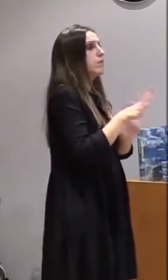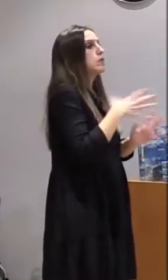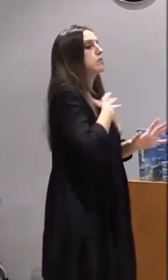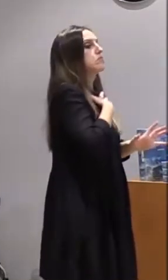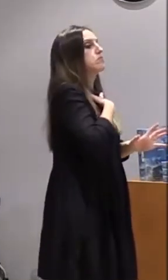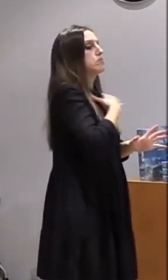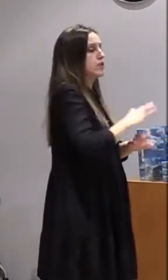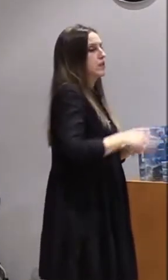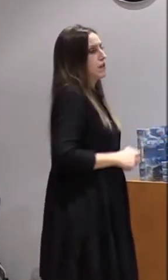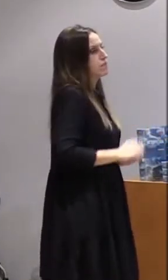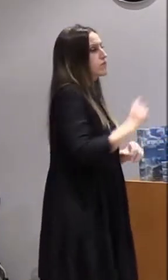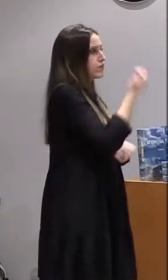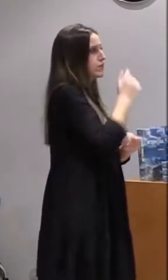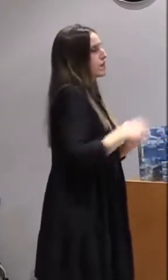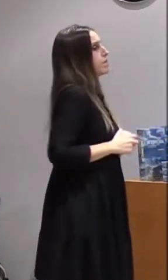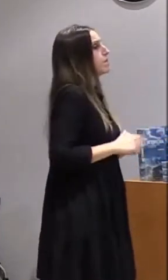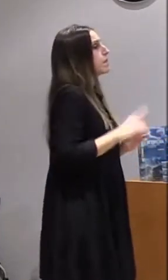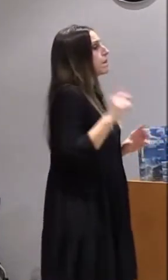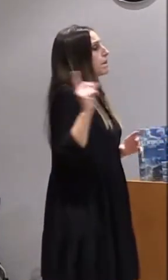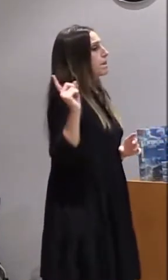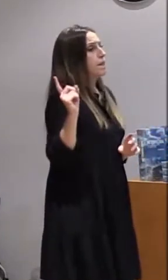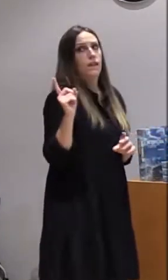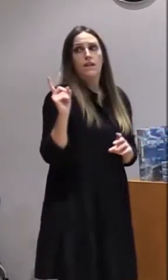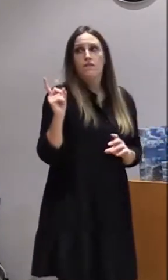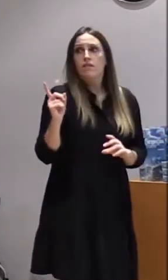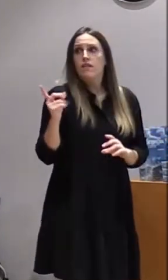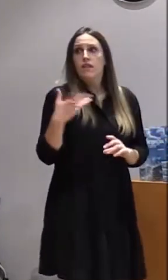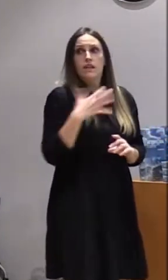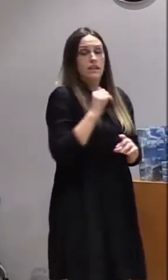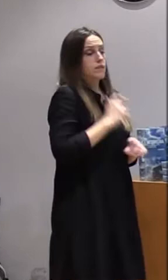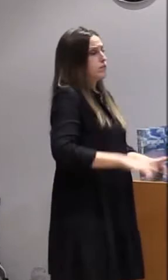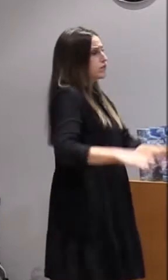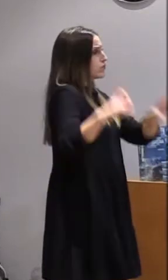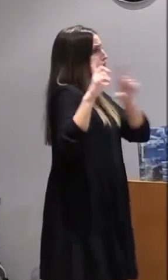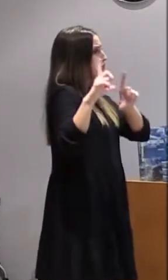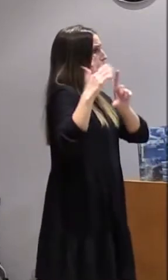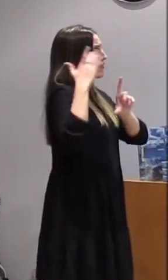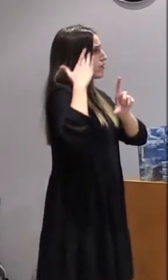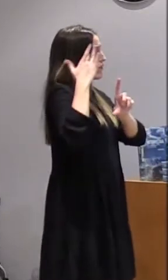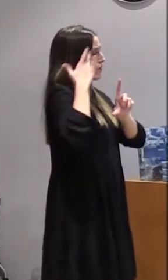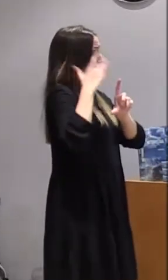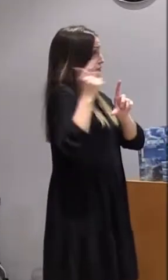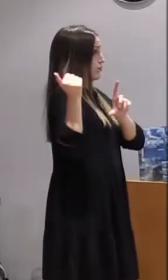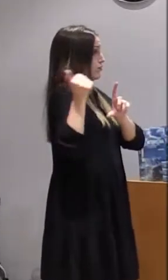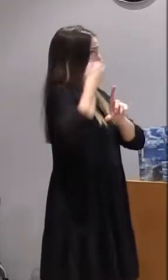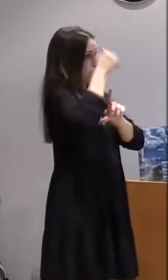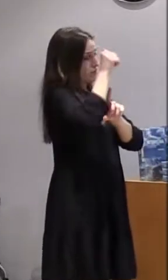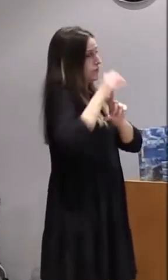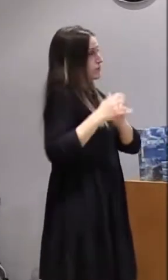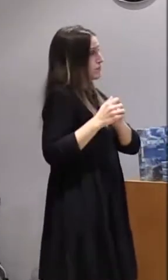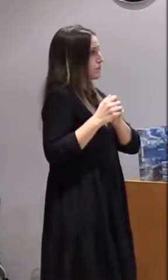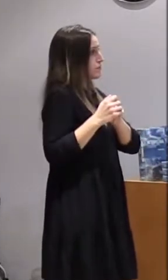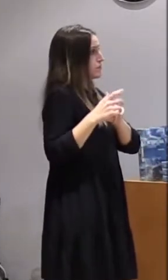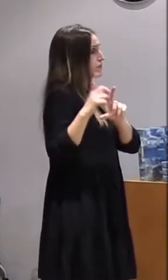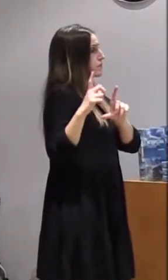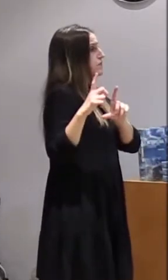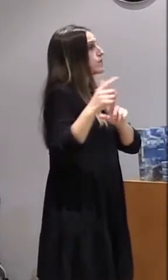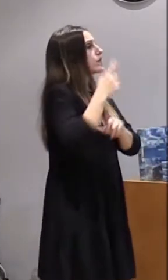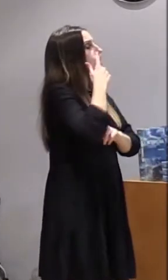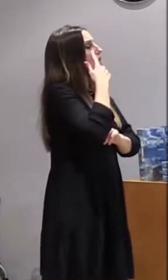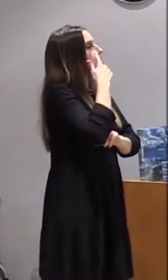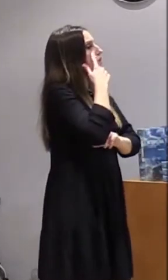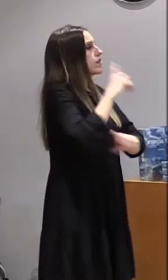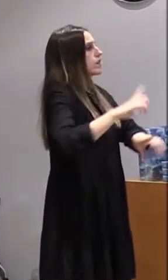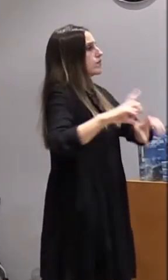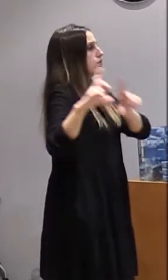captar. Aquí tenemos un cuadro muy famoso de Constable, el carro de Eno. Fijaros